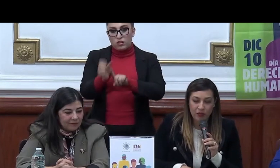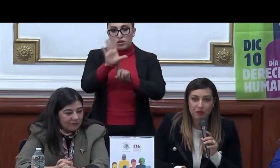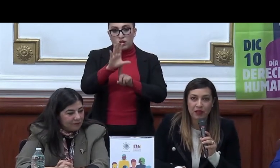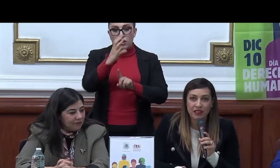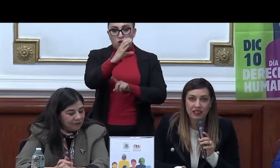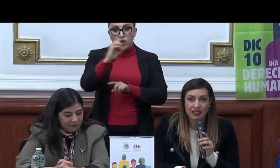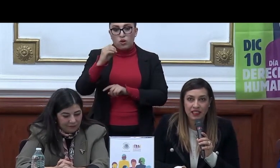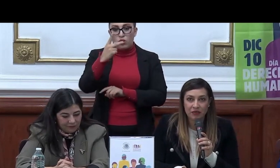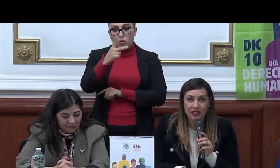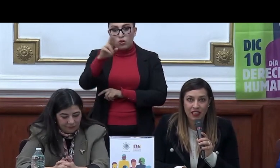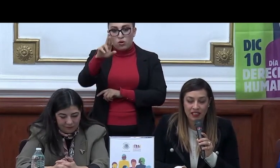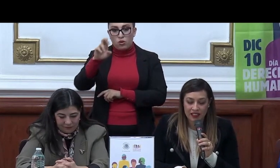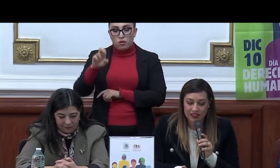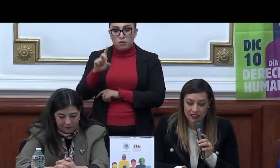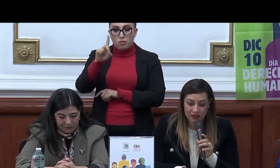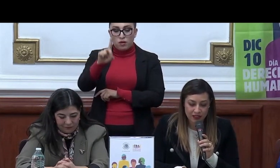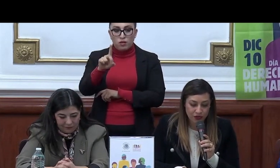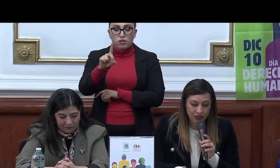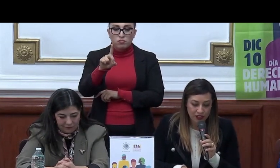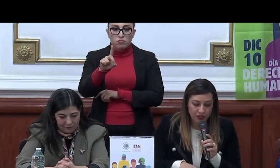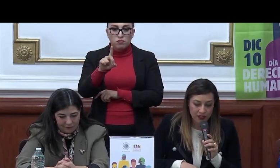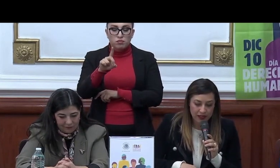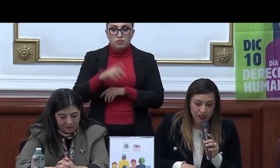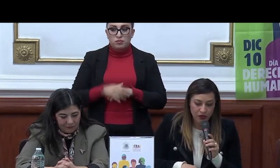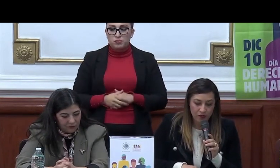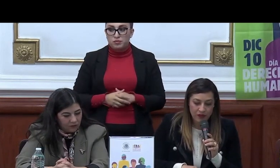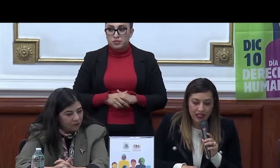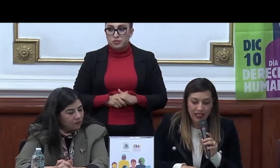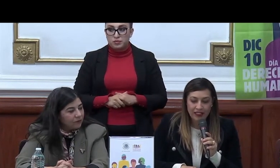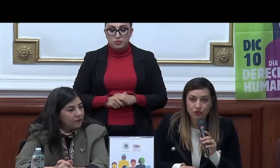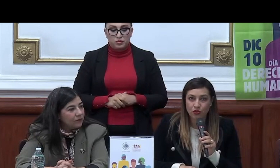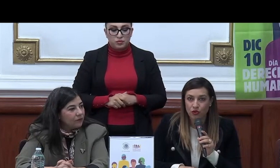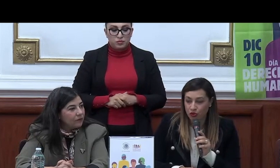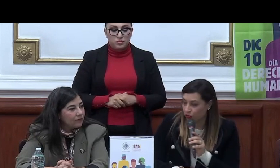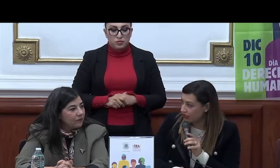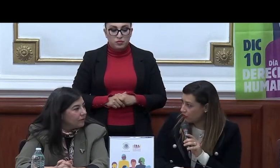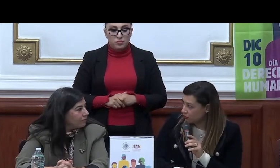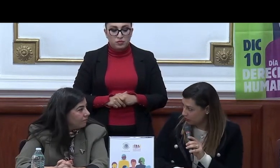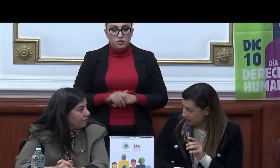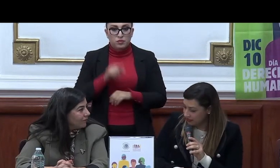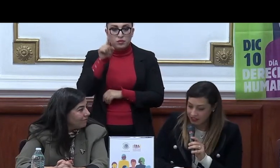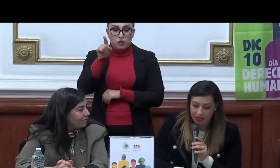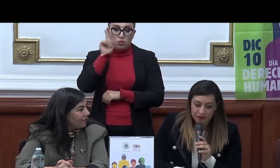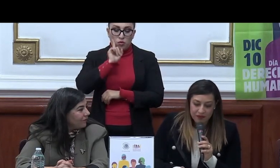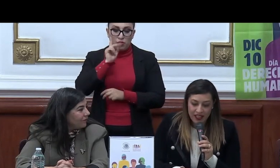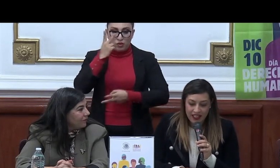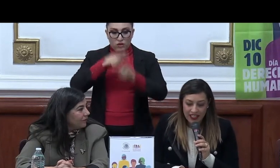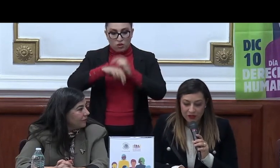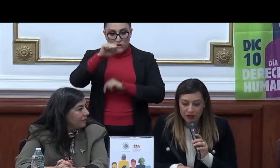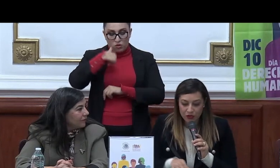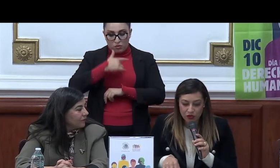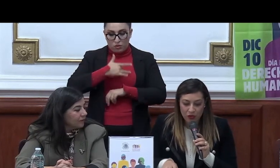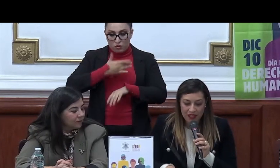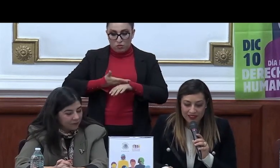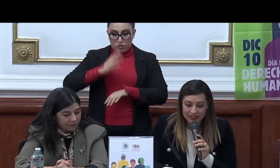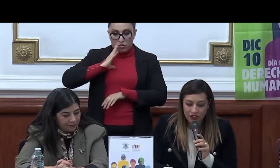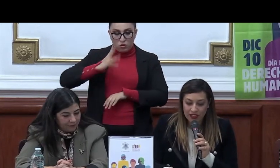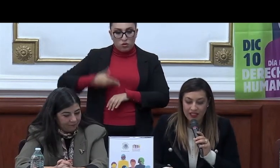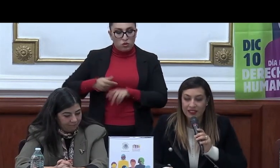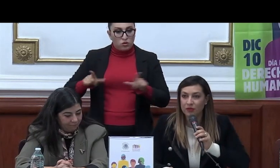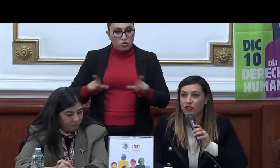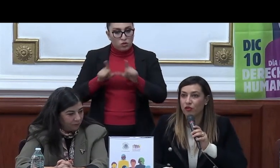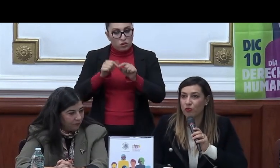Consejo para Prevenir y Eliminar la Discriminación de la Ciudad de México. Es un honor contar con su presencia y expreso nuestro más